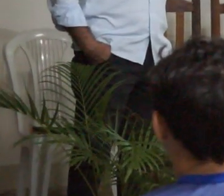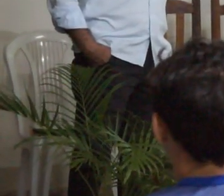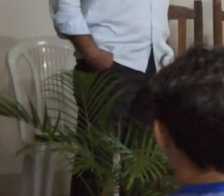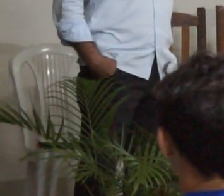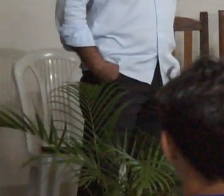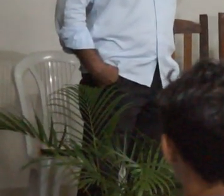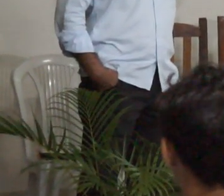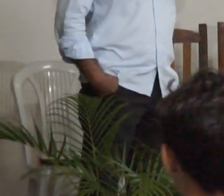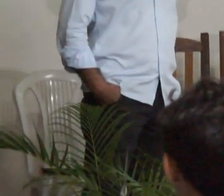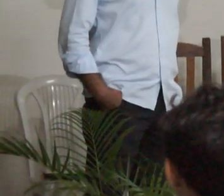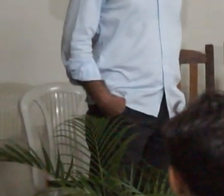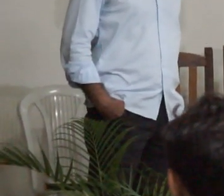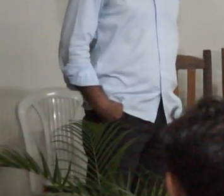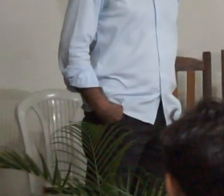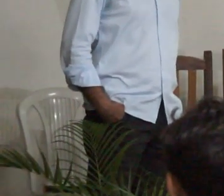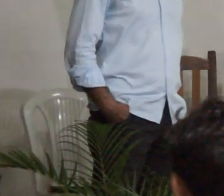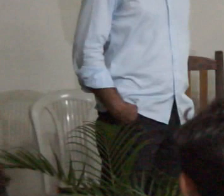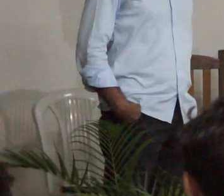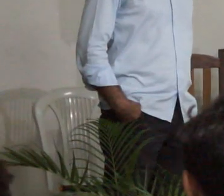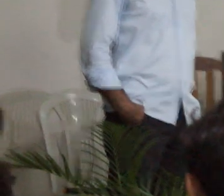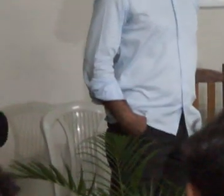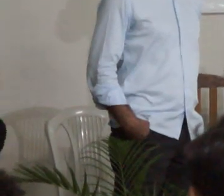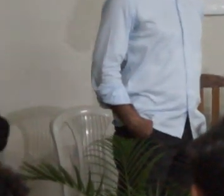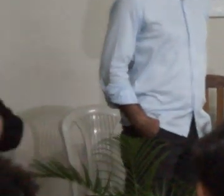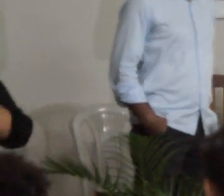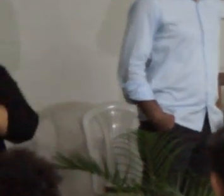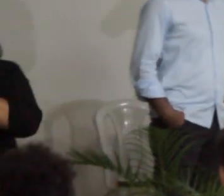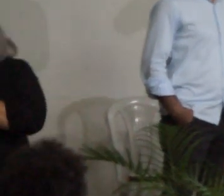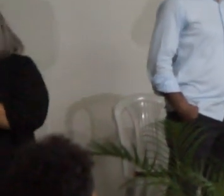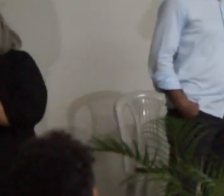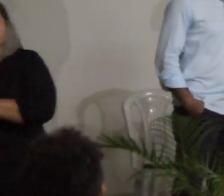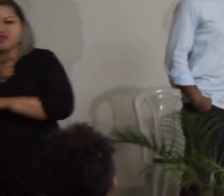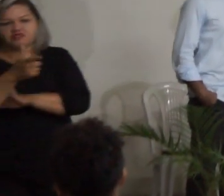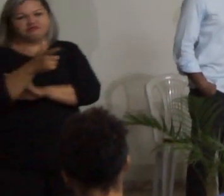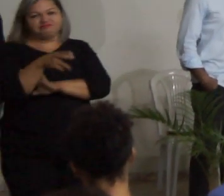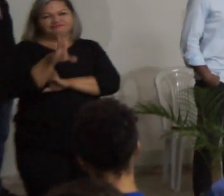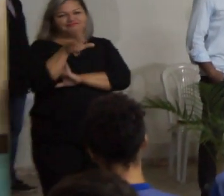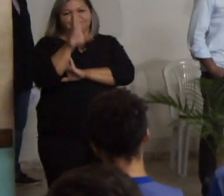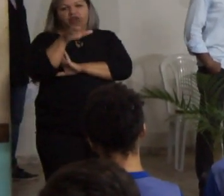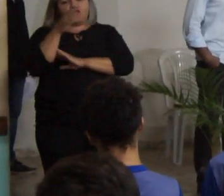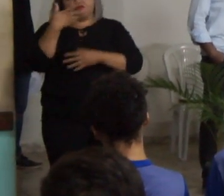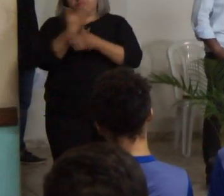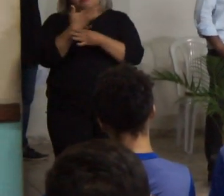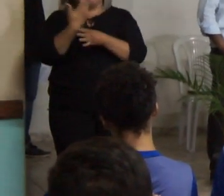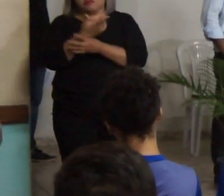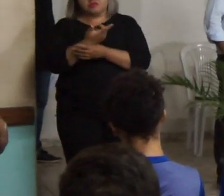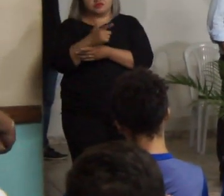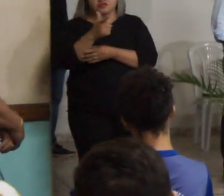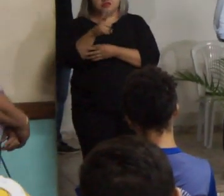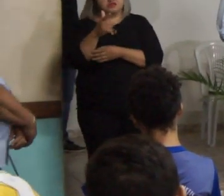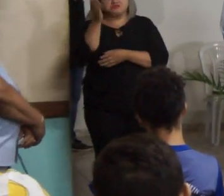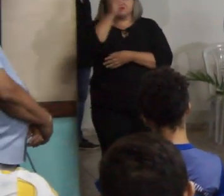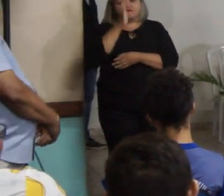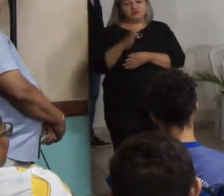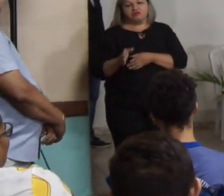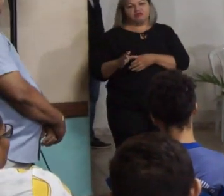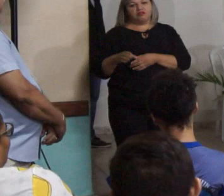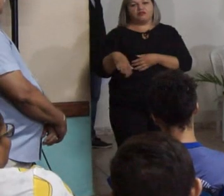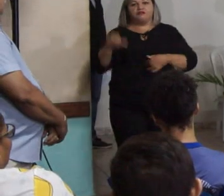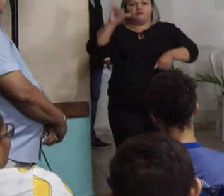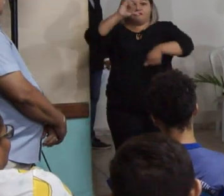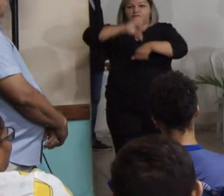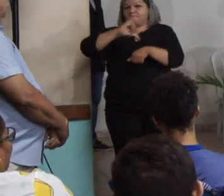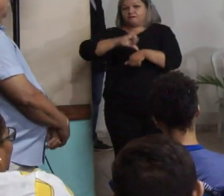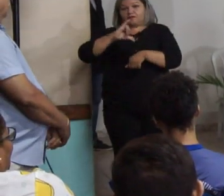uma outra cidade. E se vocês forem pesquisar, não existe uma única cidade, que nenhuma no Brasil, nenhuma capital